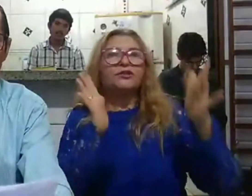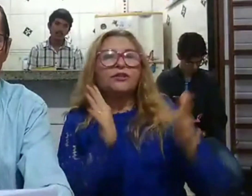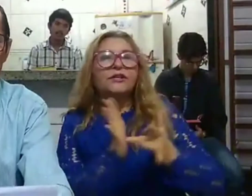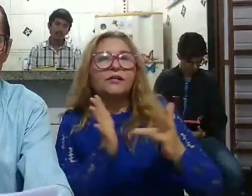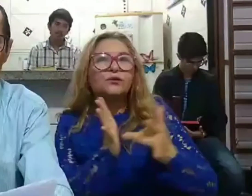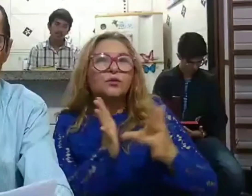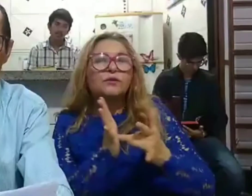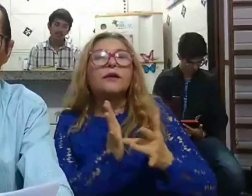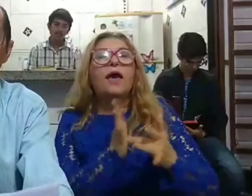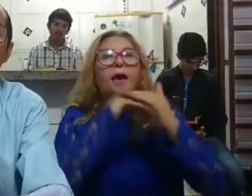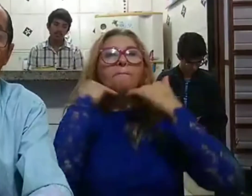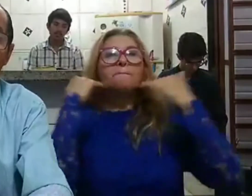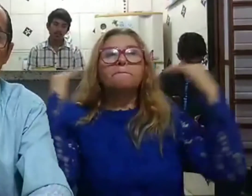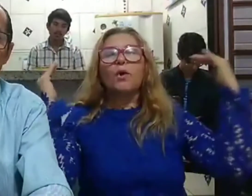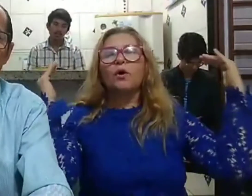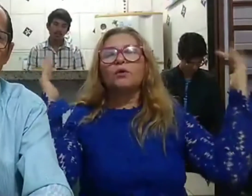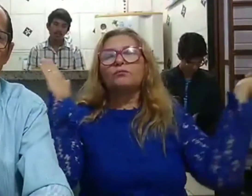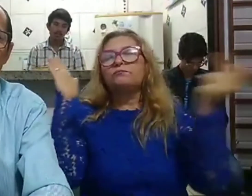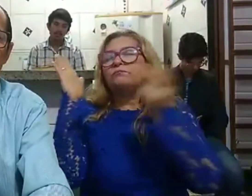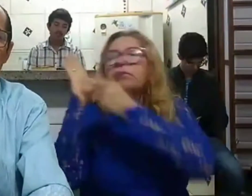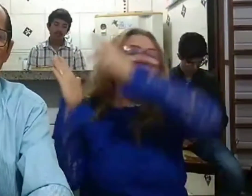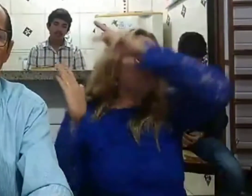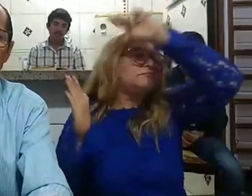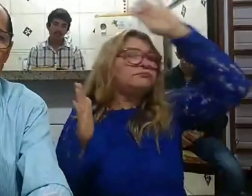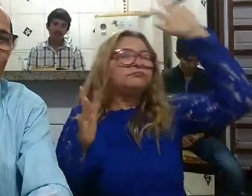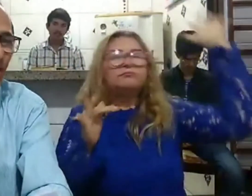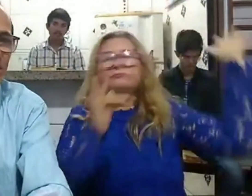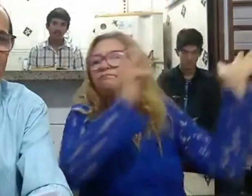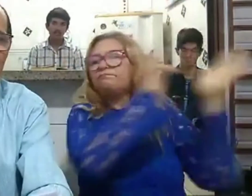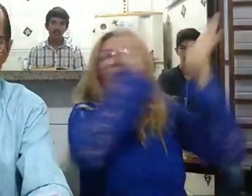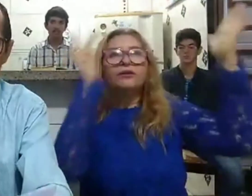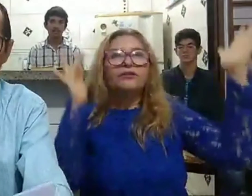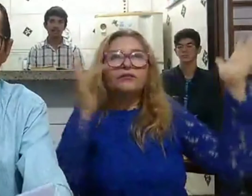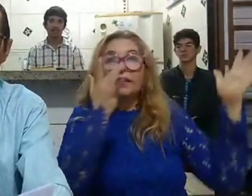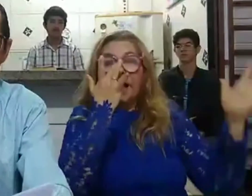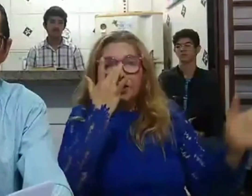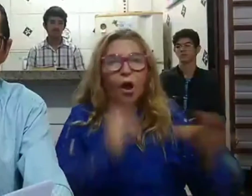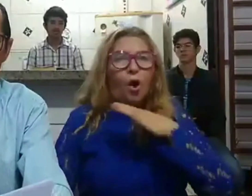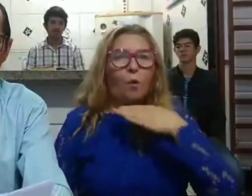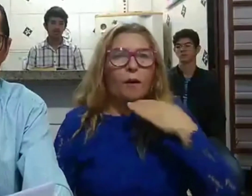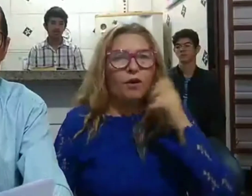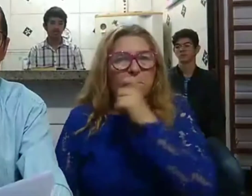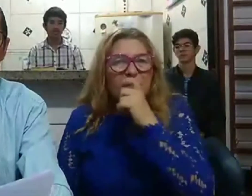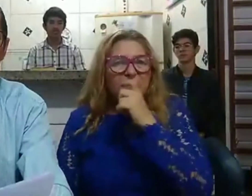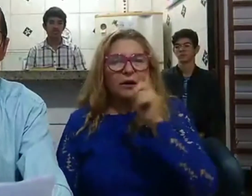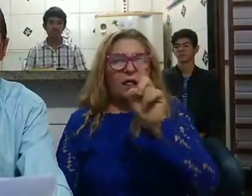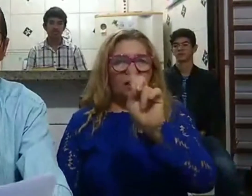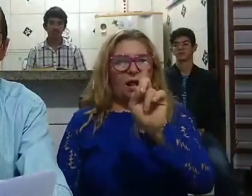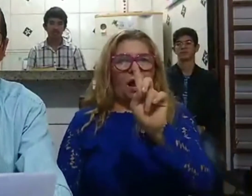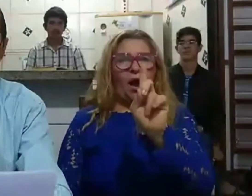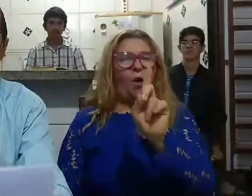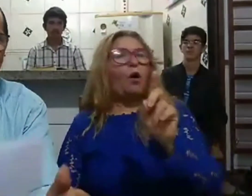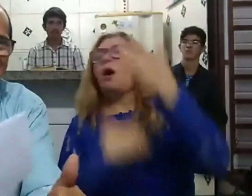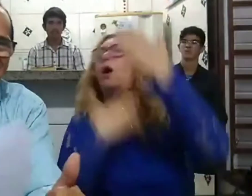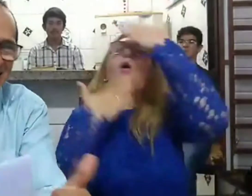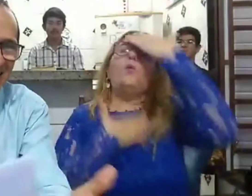Cristo Jesus morreu de verdade. Não foi uma morte inventada, não foi uma